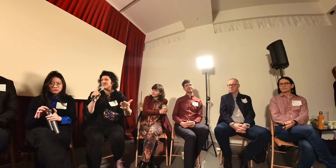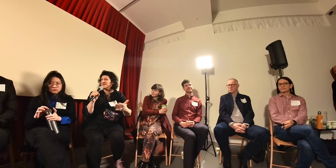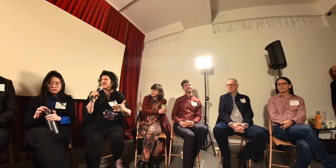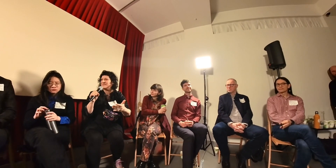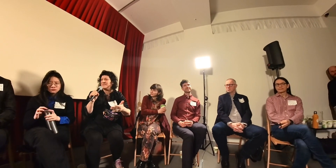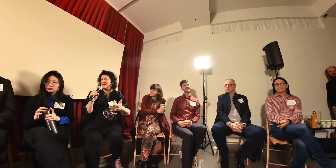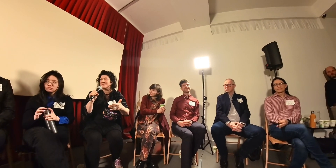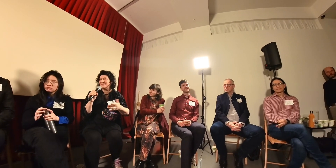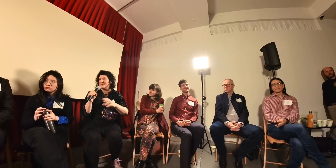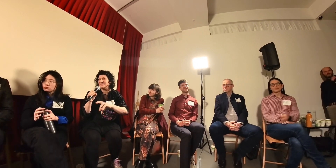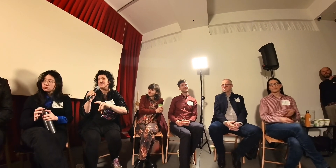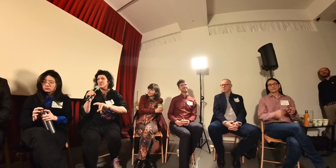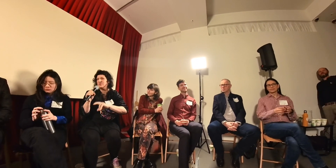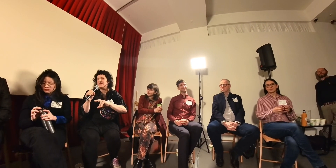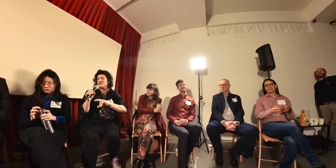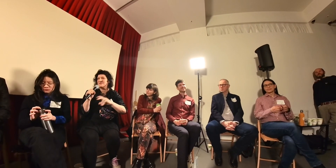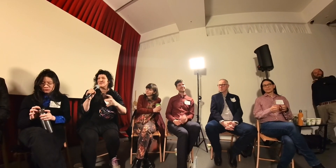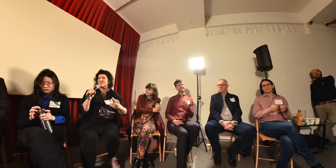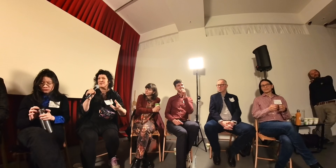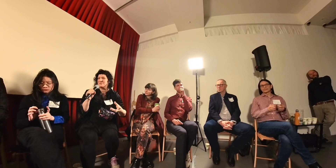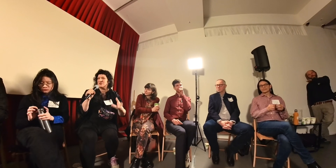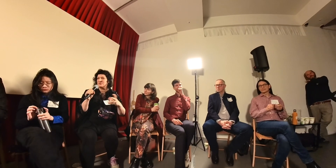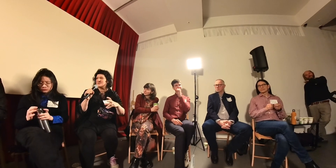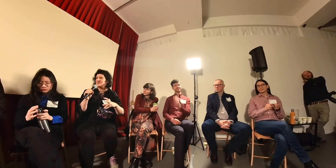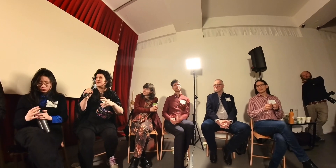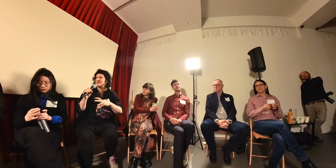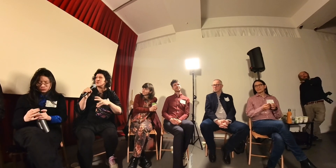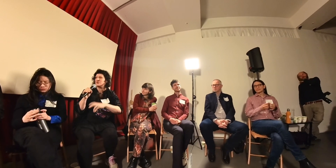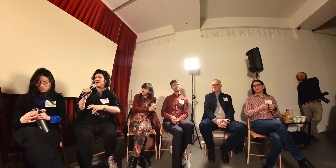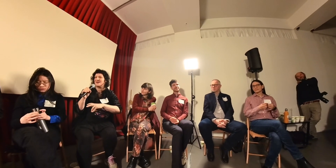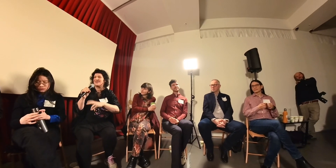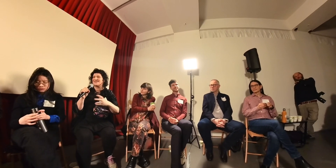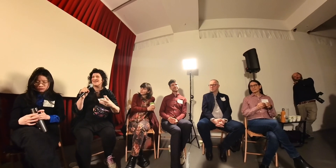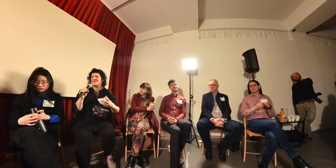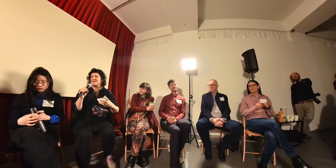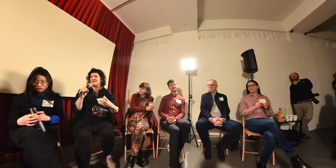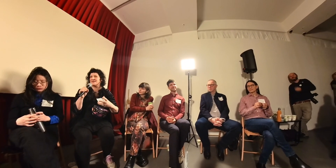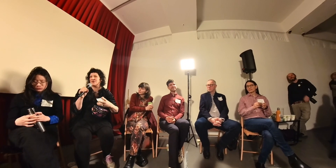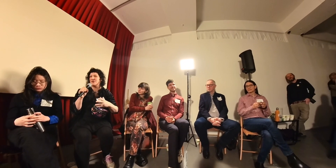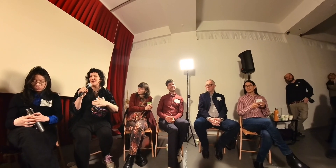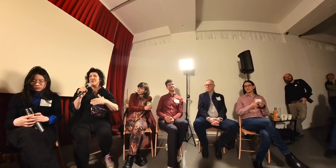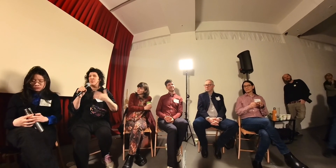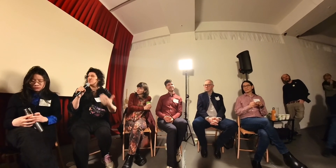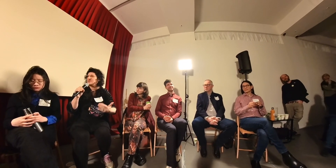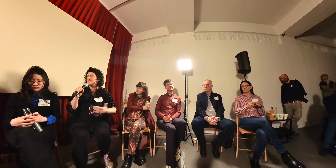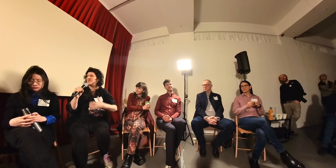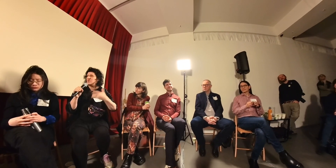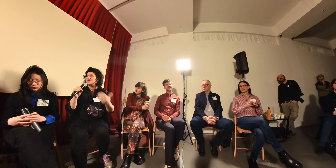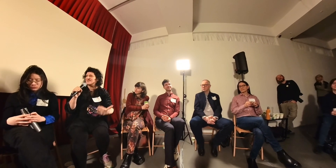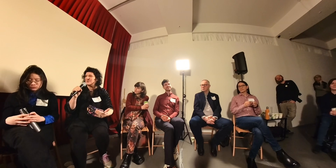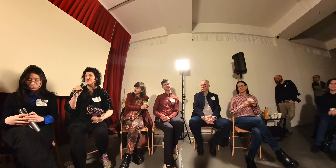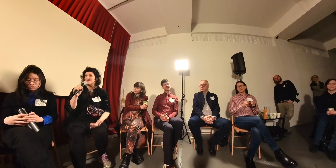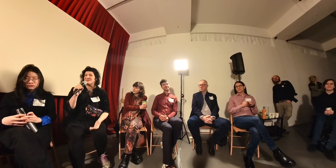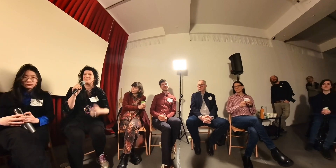ako samozrejme, tu bol akože väčšinou problém, že ono sa to v tých školách na základných ako